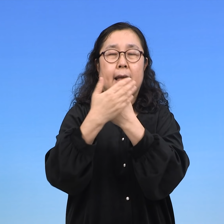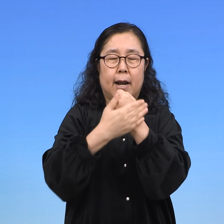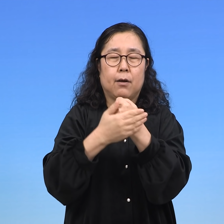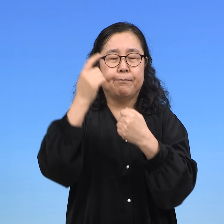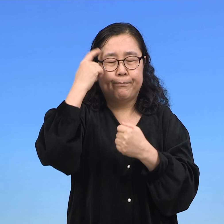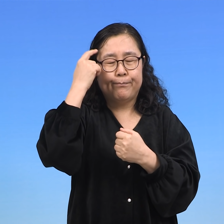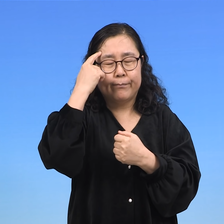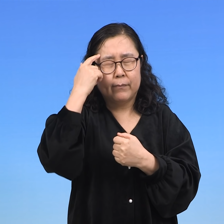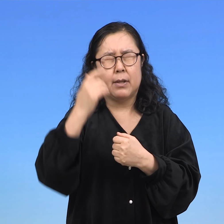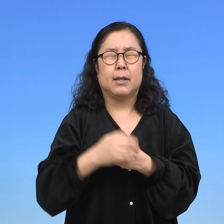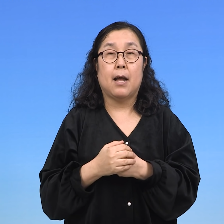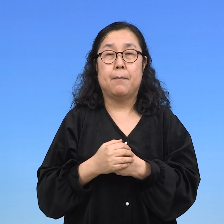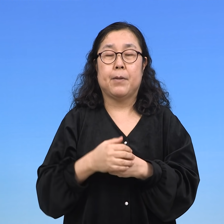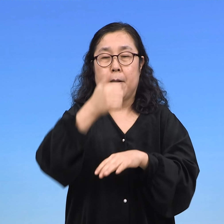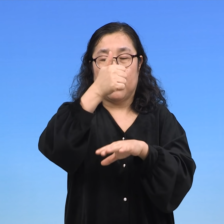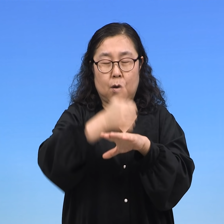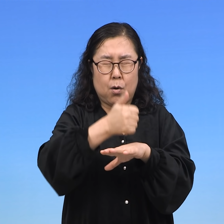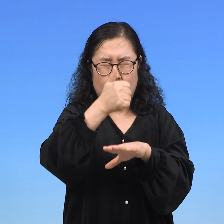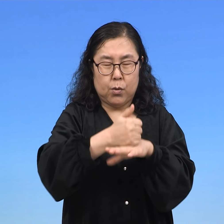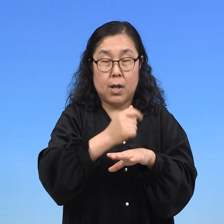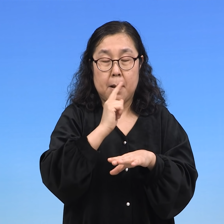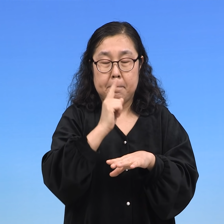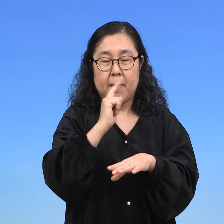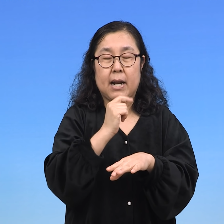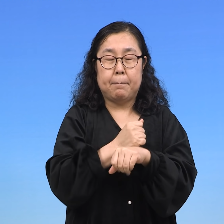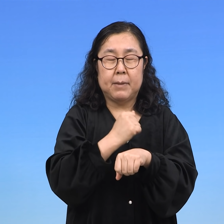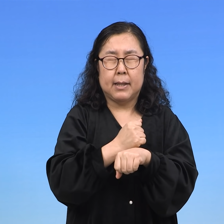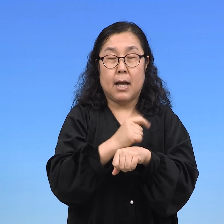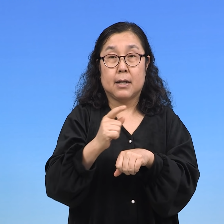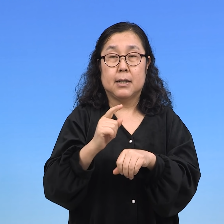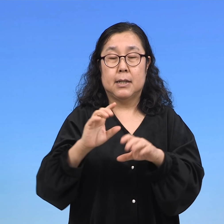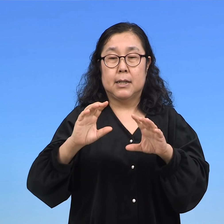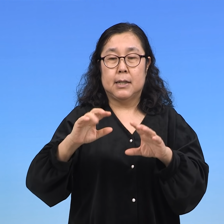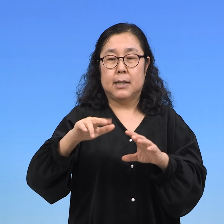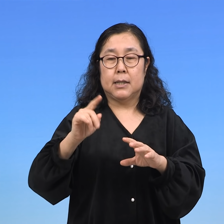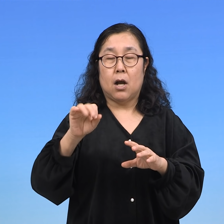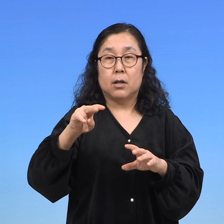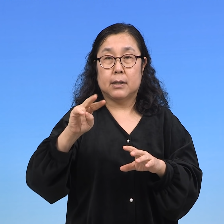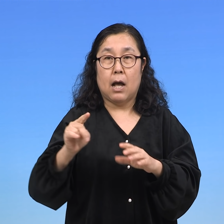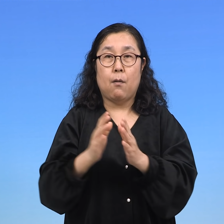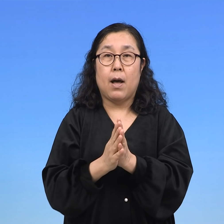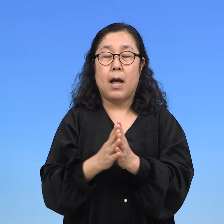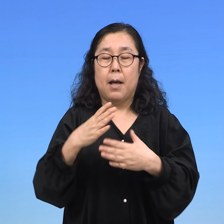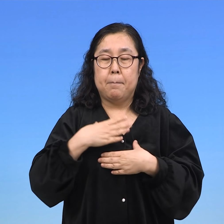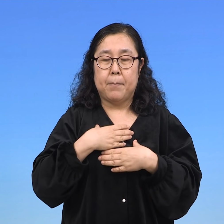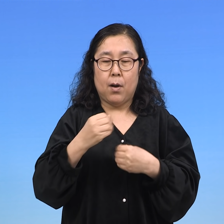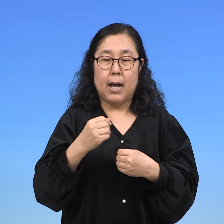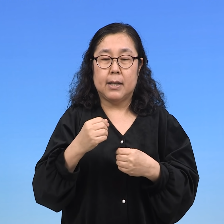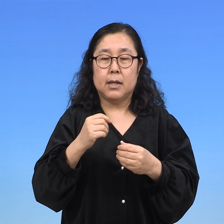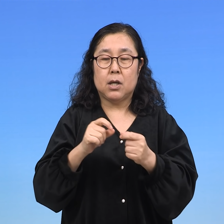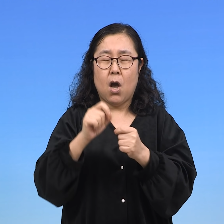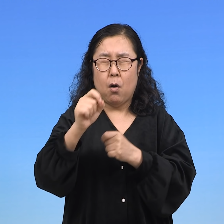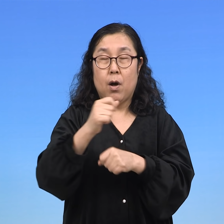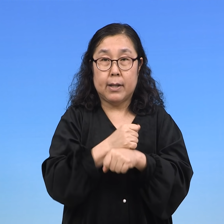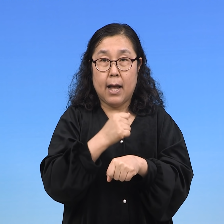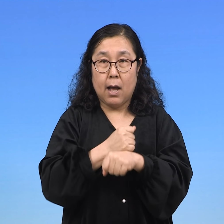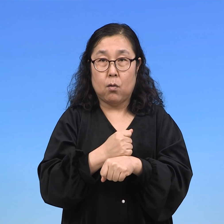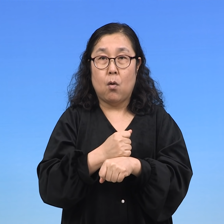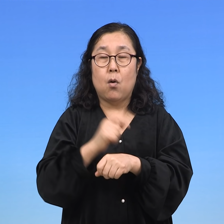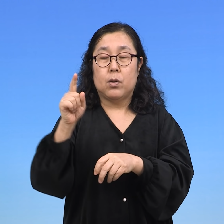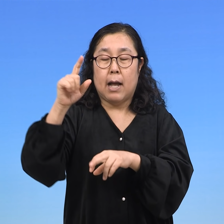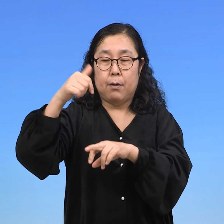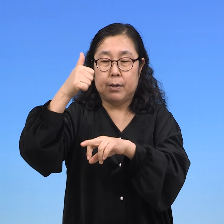이사야 9장 7절, 그 정사와 평강의 더함이 무궁하며 다윗의 왕좌와 그의 나라에 군림하여 그